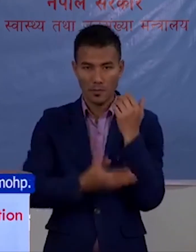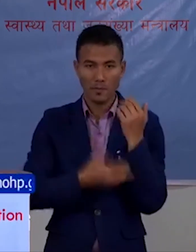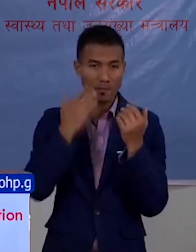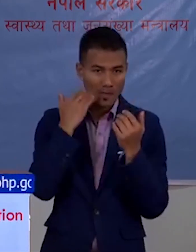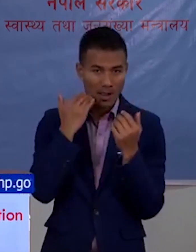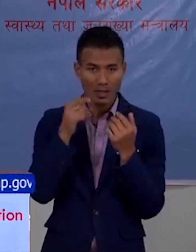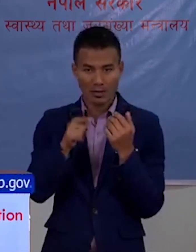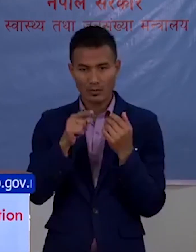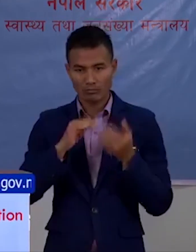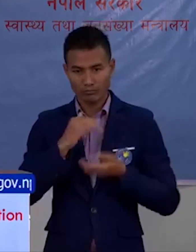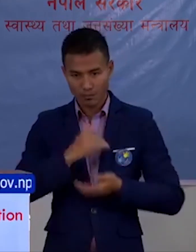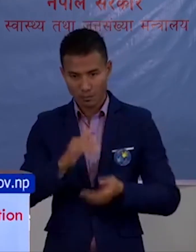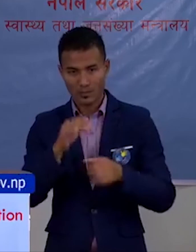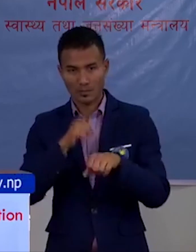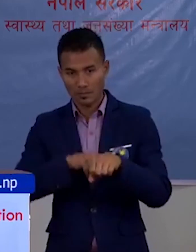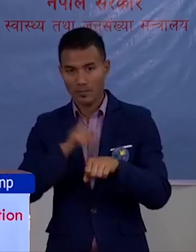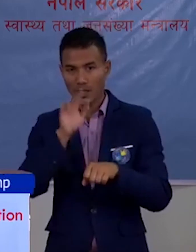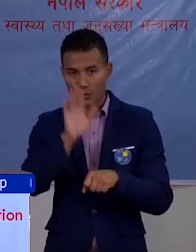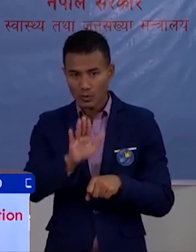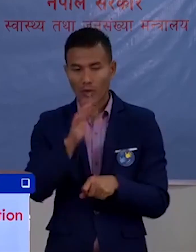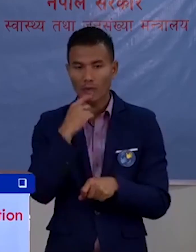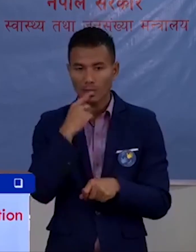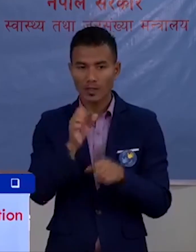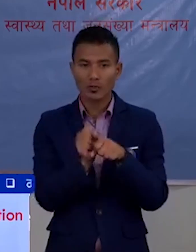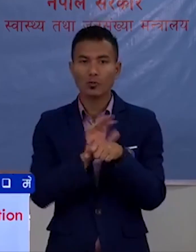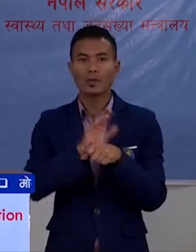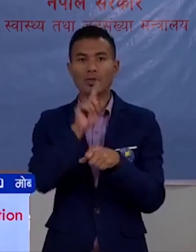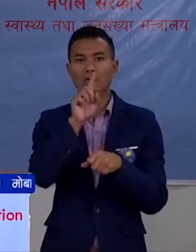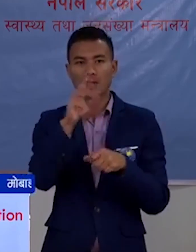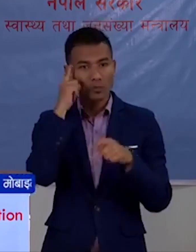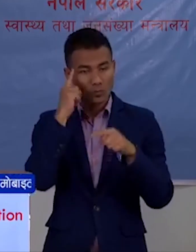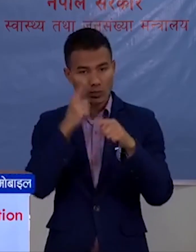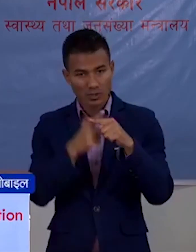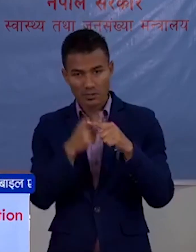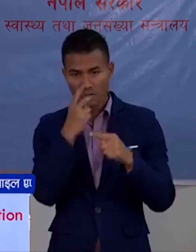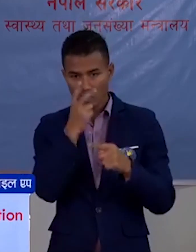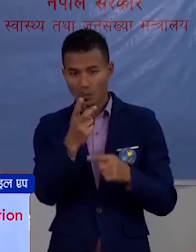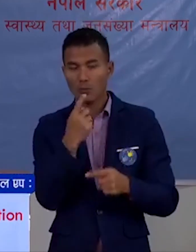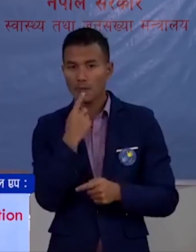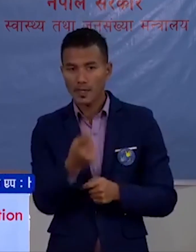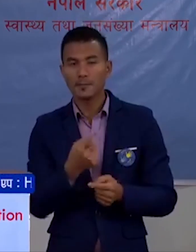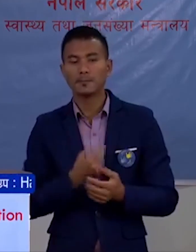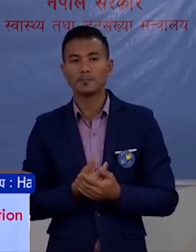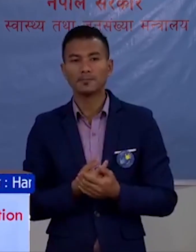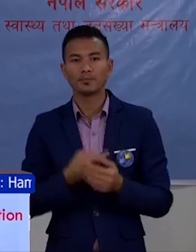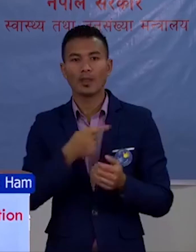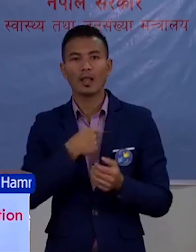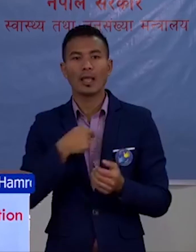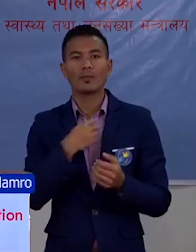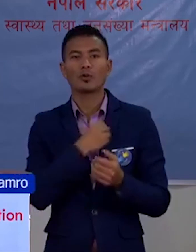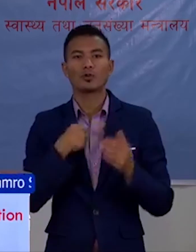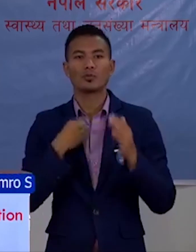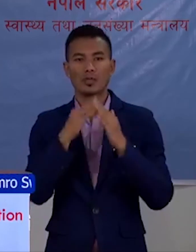गर्भवती महिला जो सुत्केरी हुने बेला भएको छ उहाँलाई चाहिँ COVID-19 पोजिटिभ देखियो भने हाम्रो